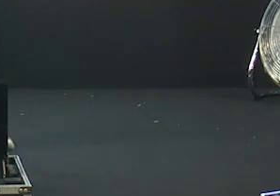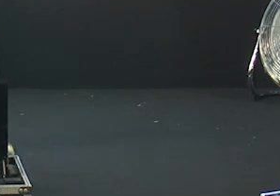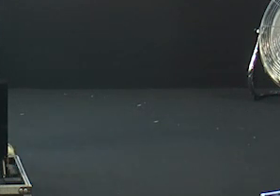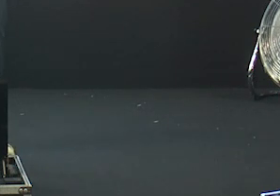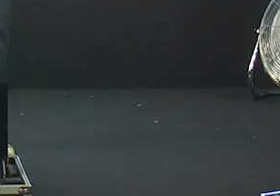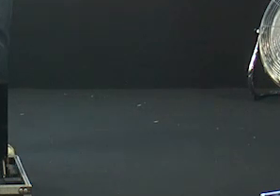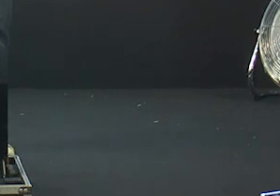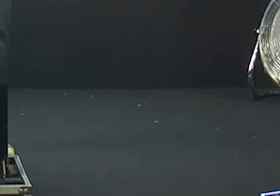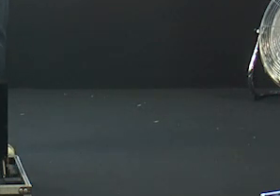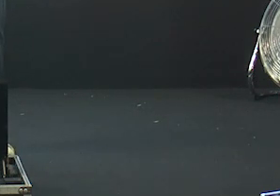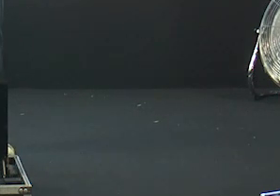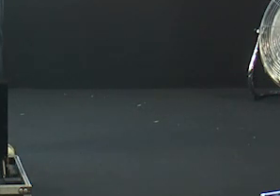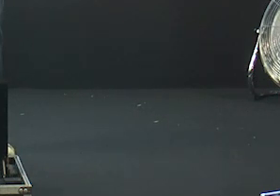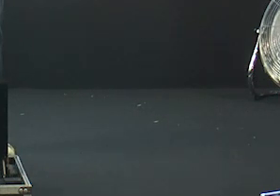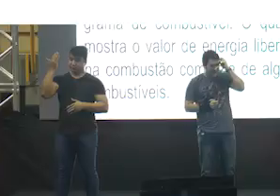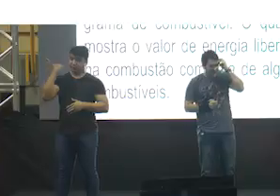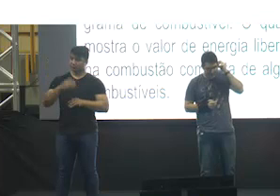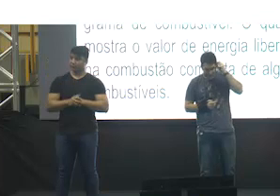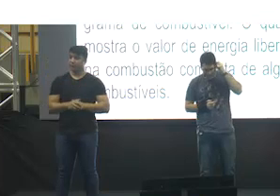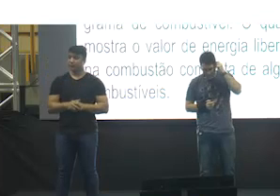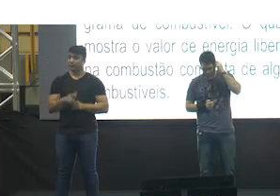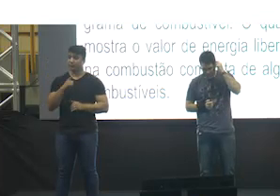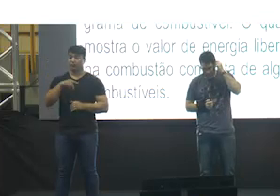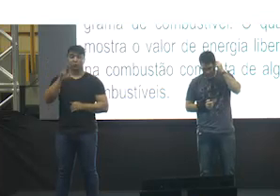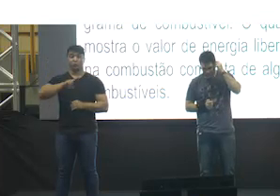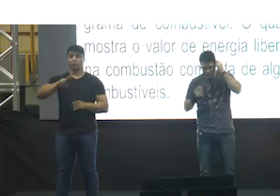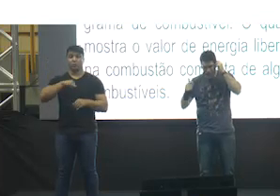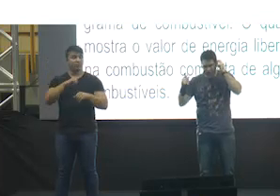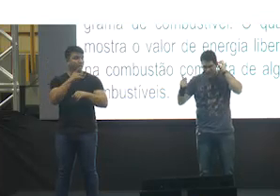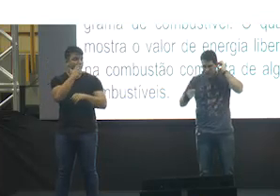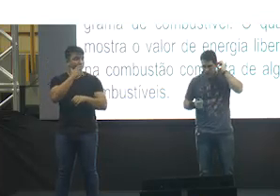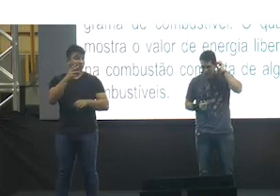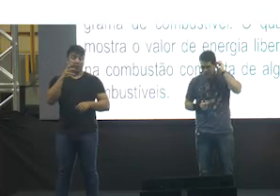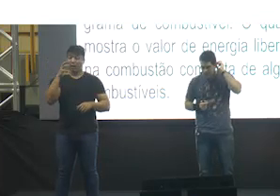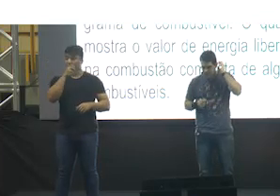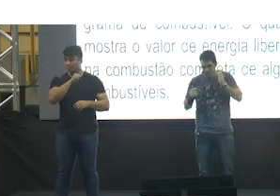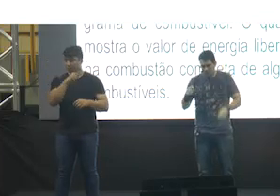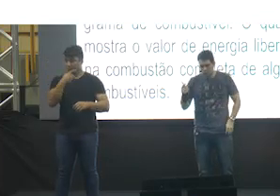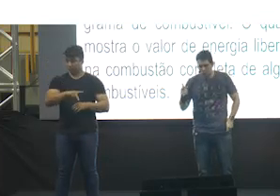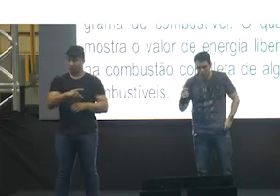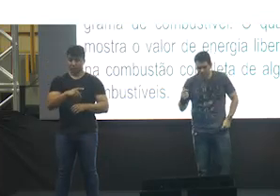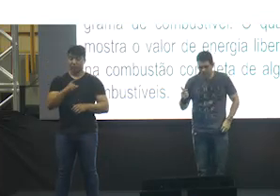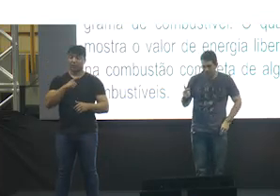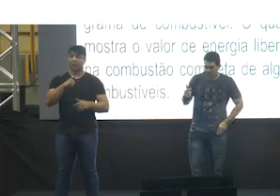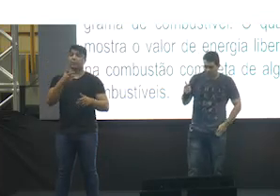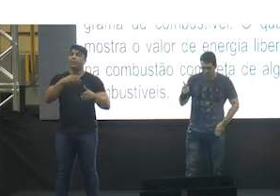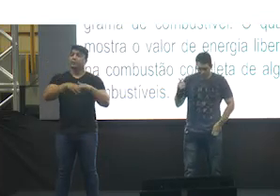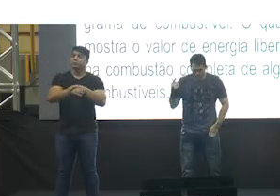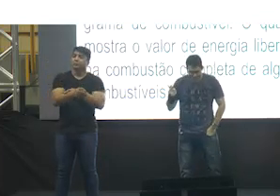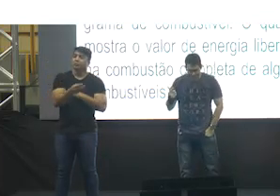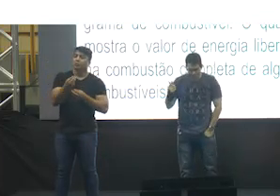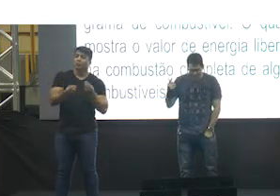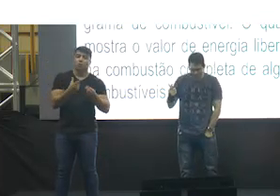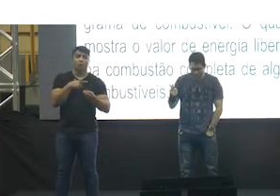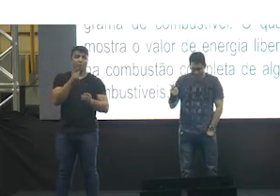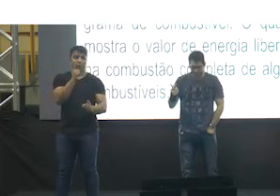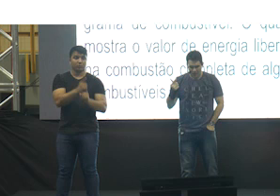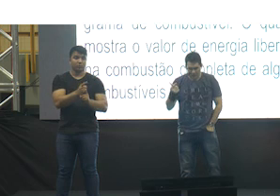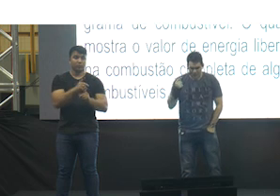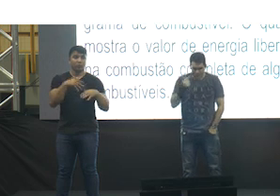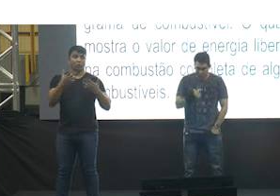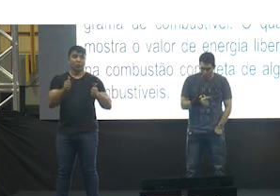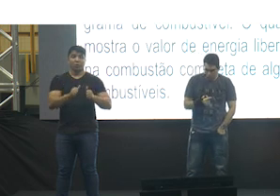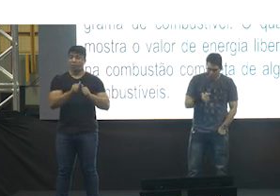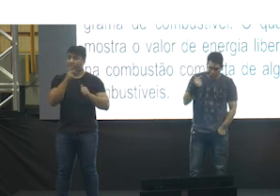recente, 2016, ó. Para comparar a eficiência de diferentes combustíveis, costuma-se determinar a quantidade de calor